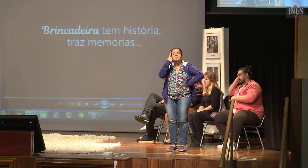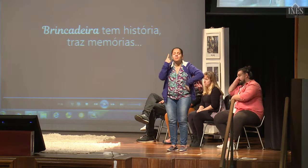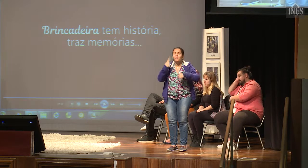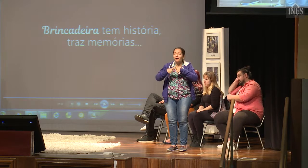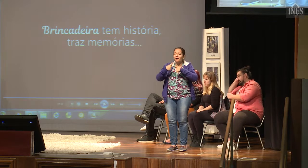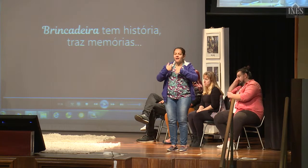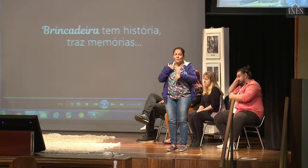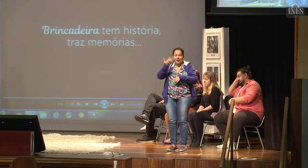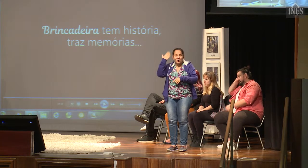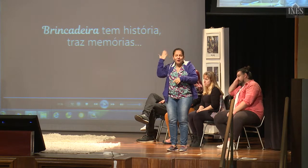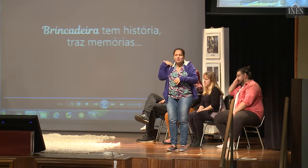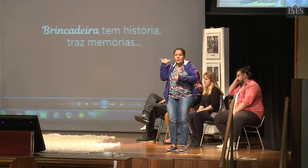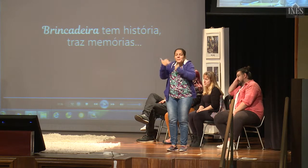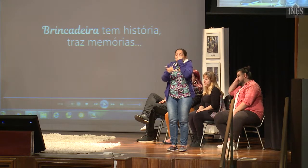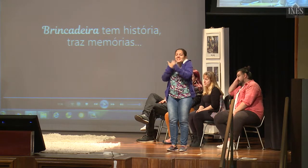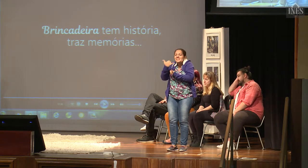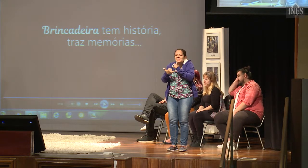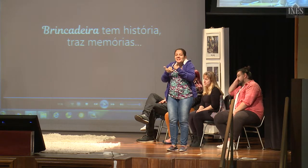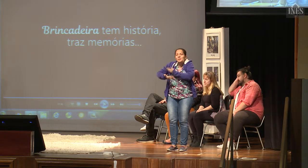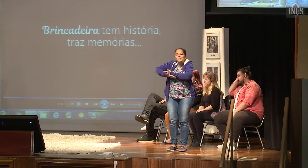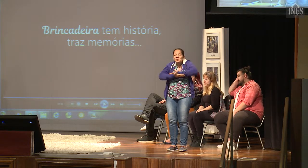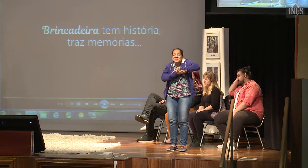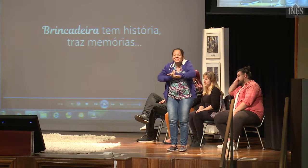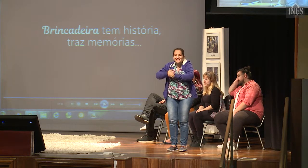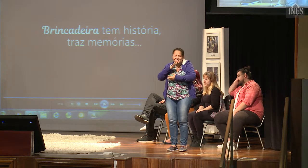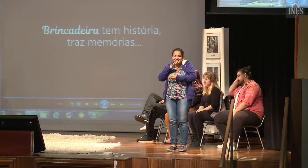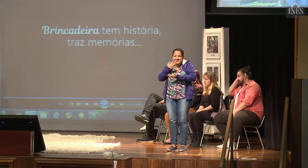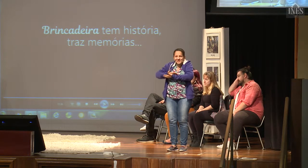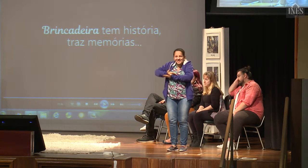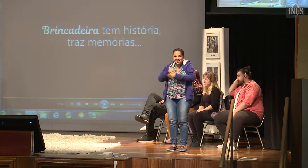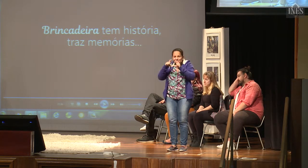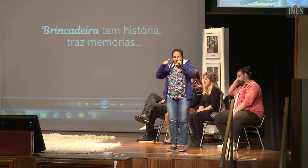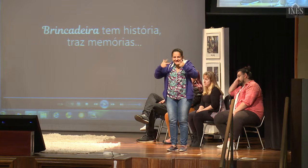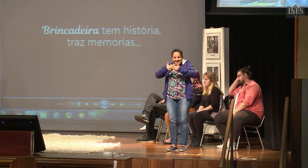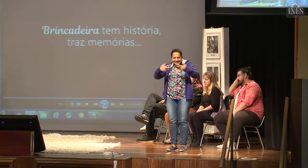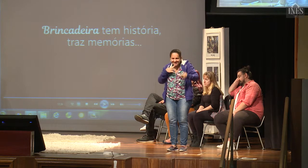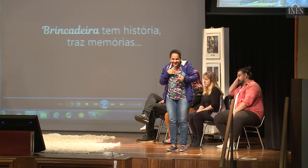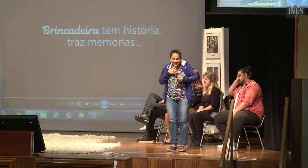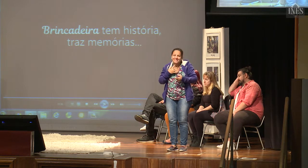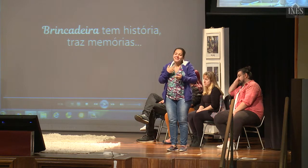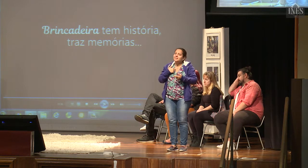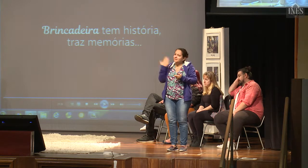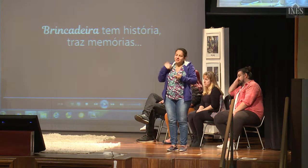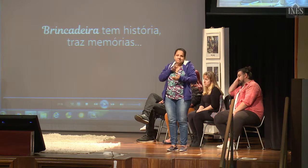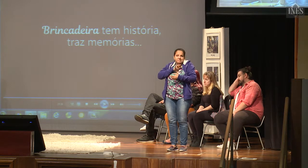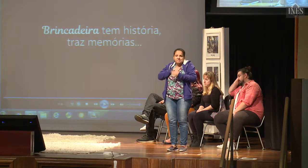Mas, estranho, interessante, eu brincava muito de bonecas. Vocês conhecem aquelas bonequinhas? Eu brincava